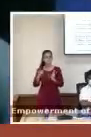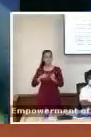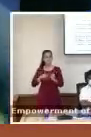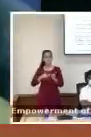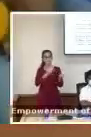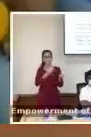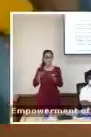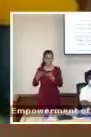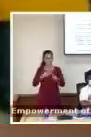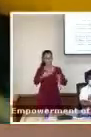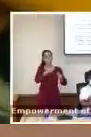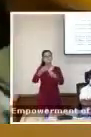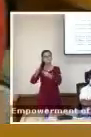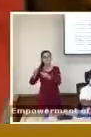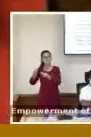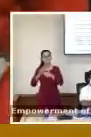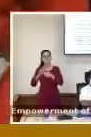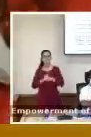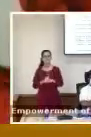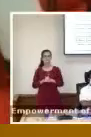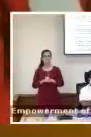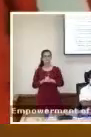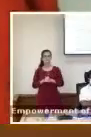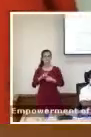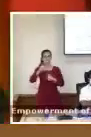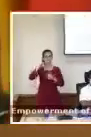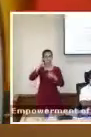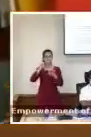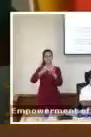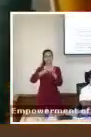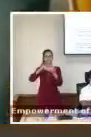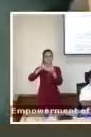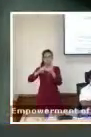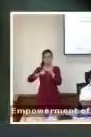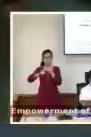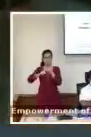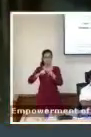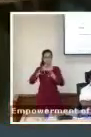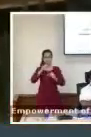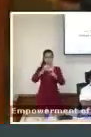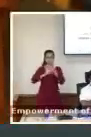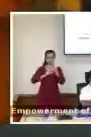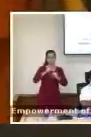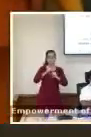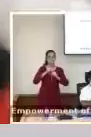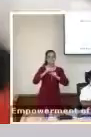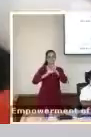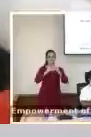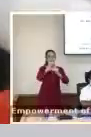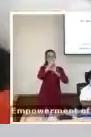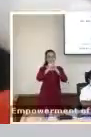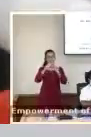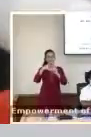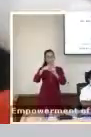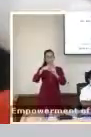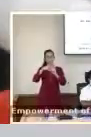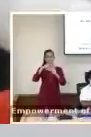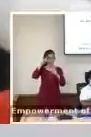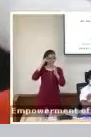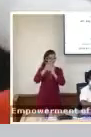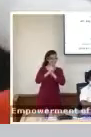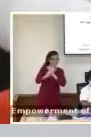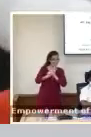प्रशिक्षण कार्यक्रम, अल्पकालिक और CRE व्यवसायिक विकास, क्षमता विकास कार्यक्रम, कौशल